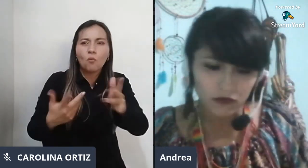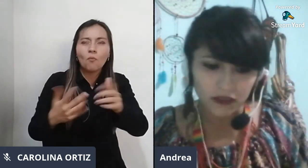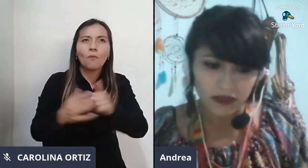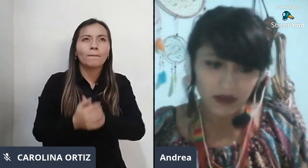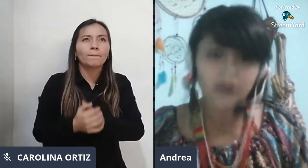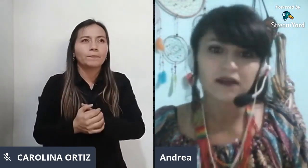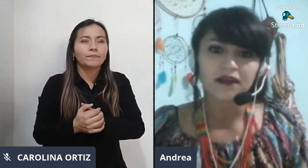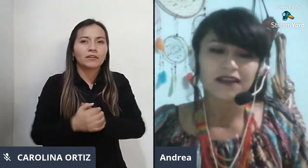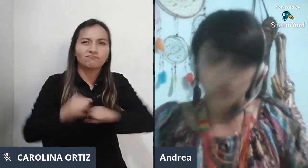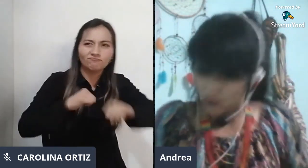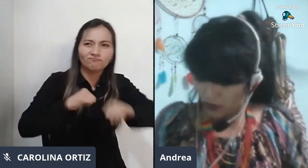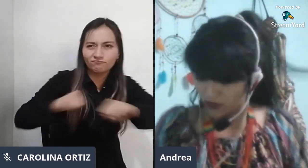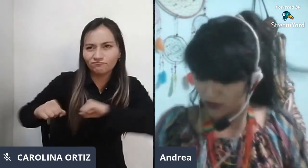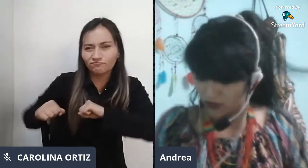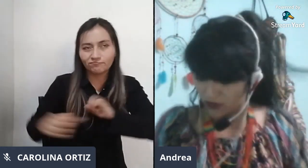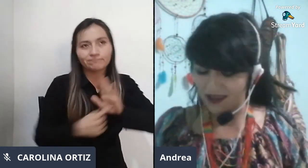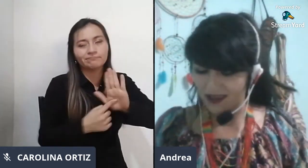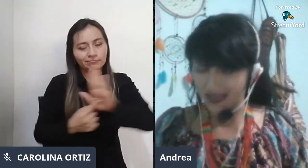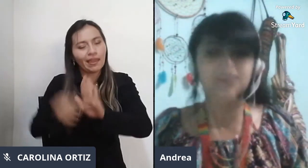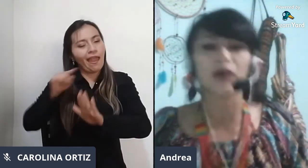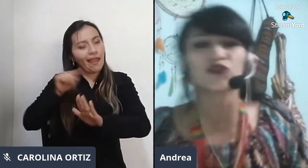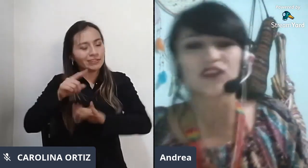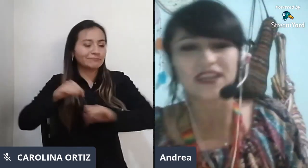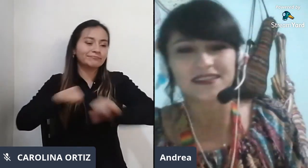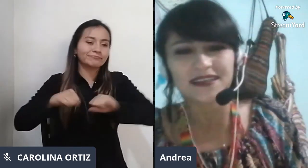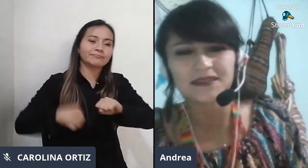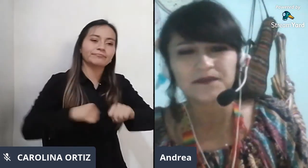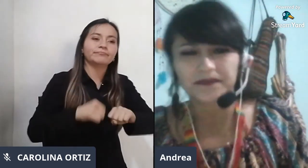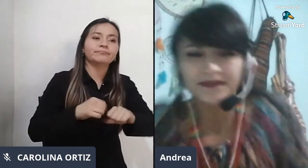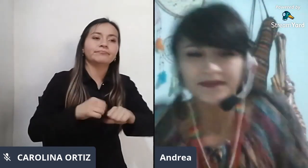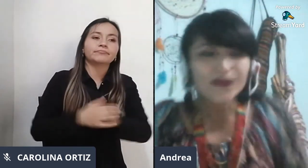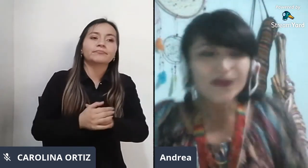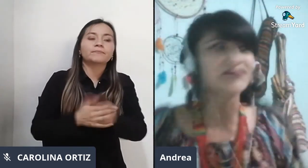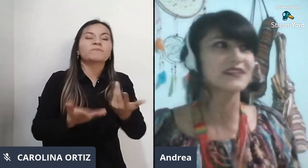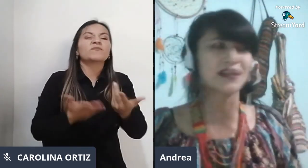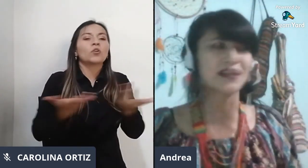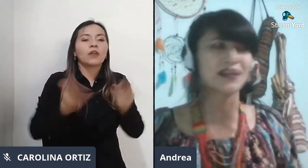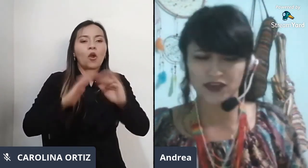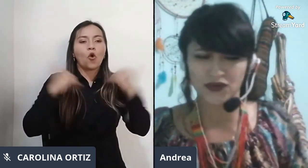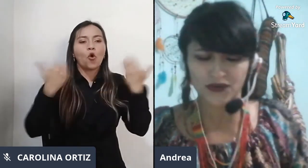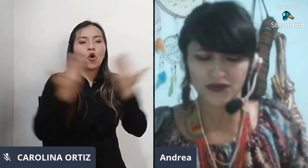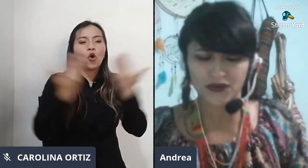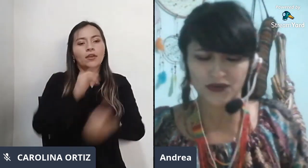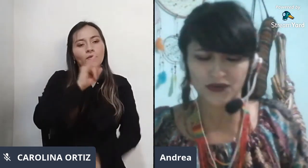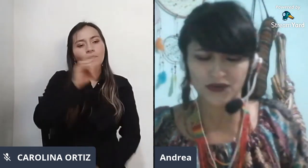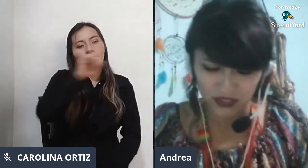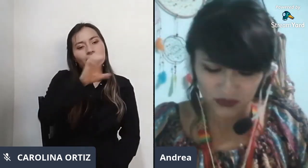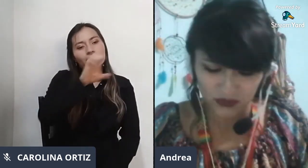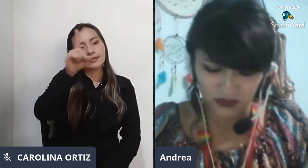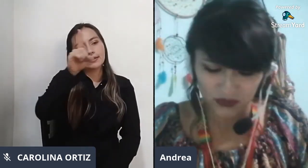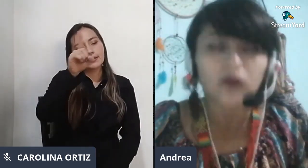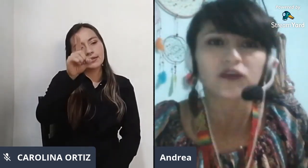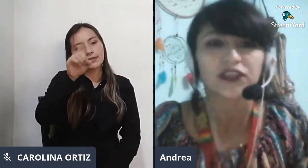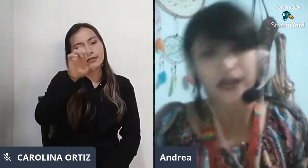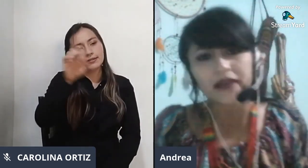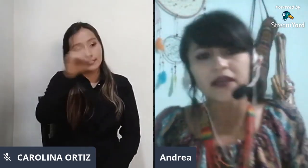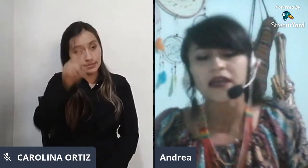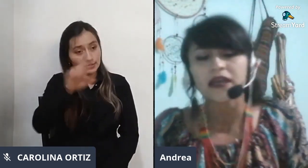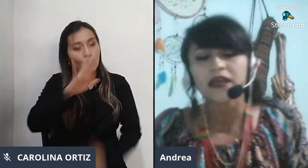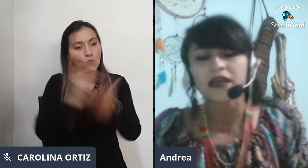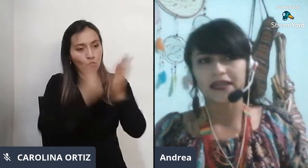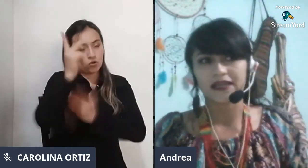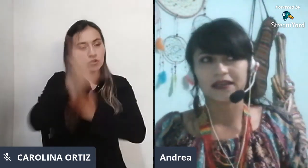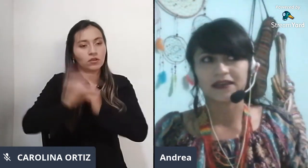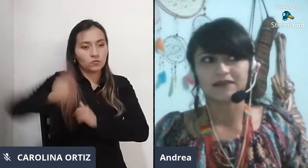pues bueno, andamos en esas. Desde el colegio ICES, Proyecto Escuela Comunidad, que es